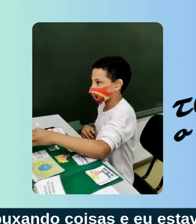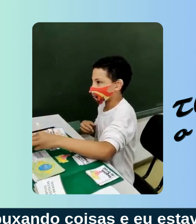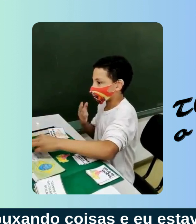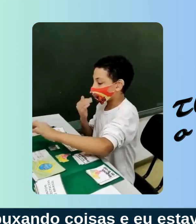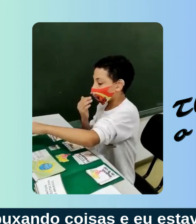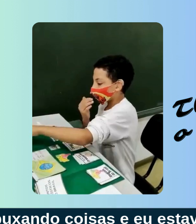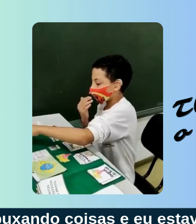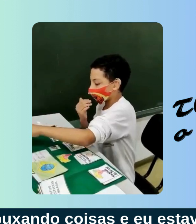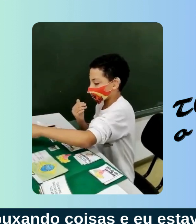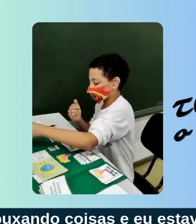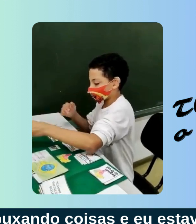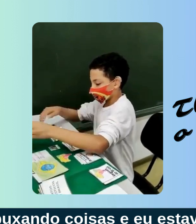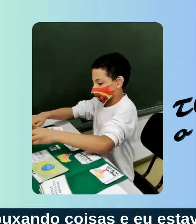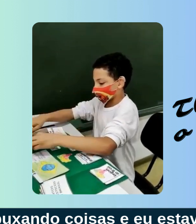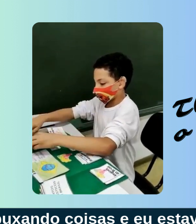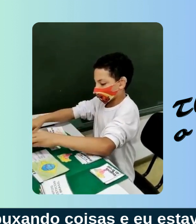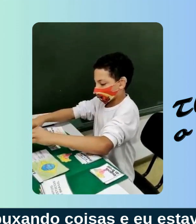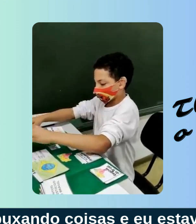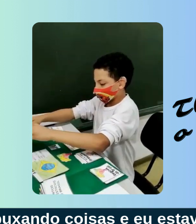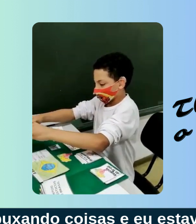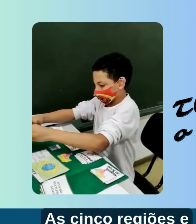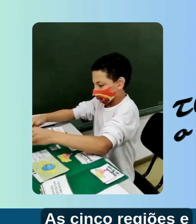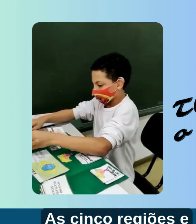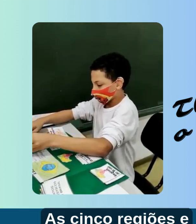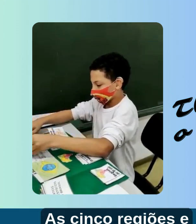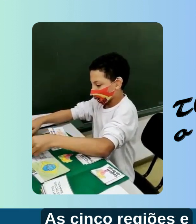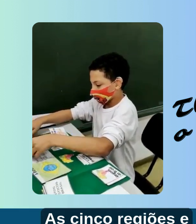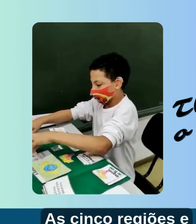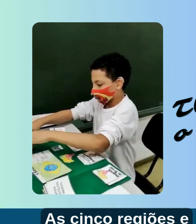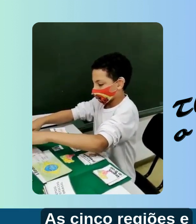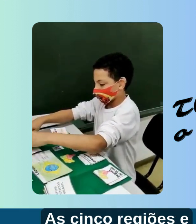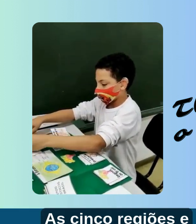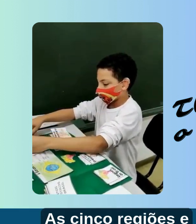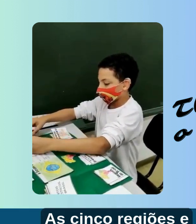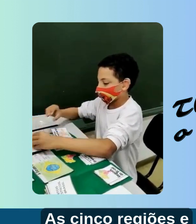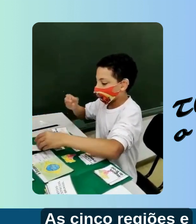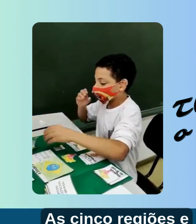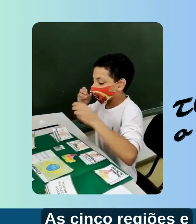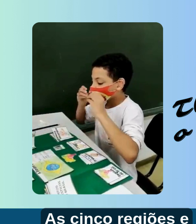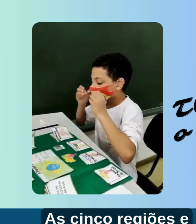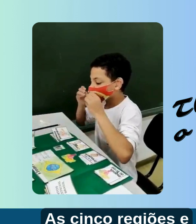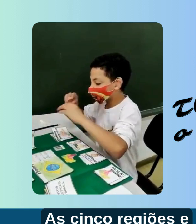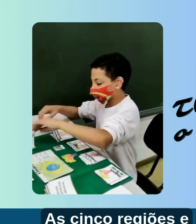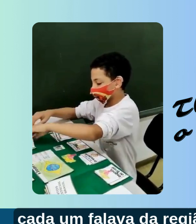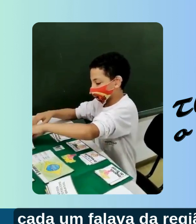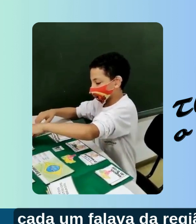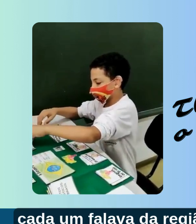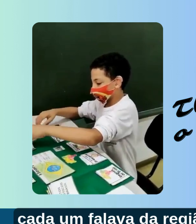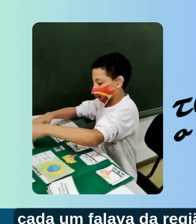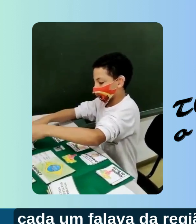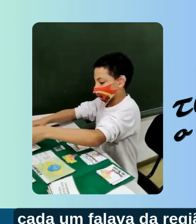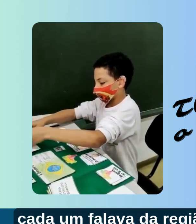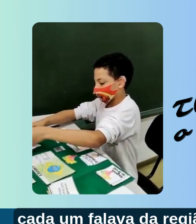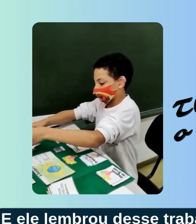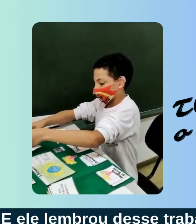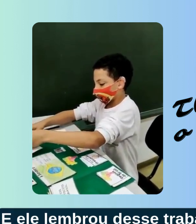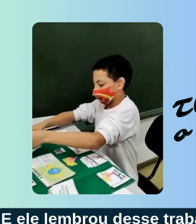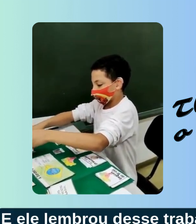puxando coisas e eu estava trabalhando, né, as 5 regiões e cada um falava da região. E ele